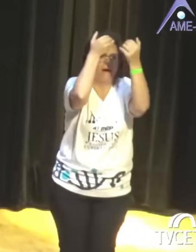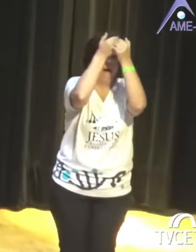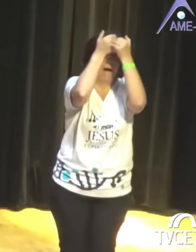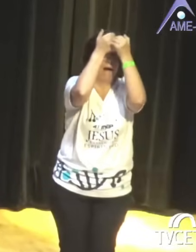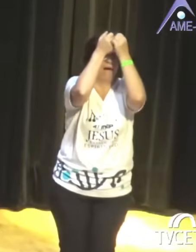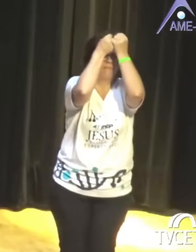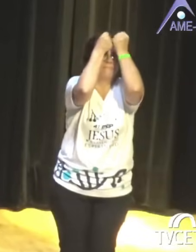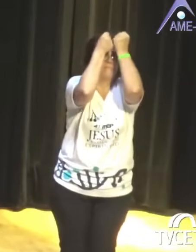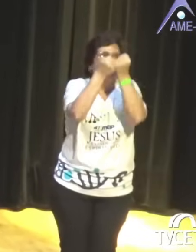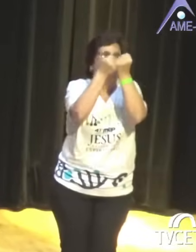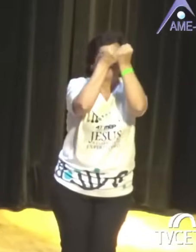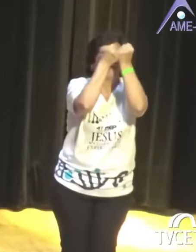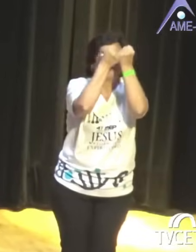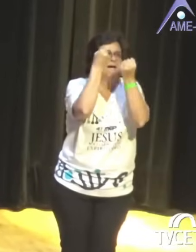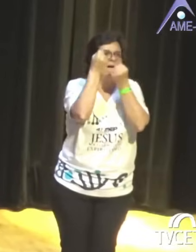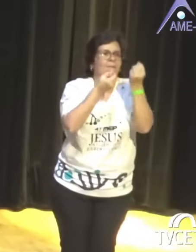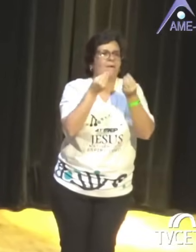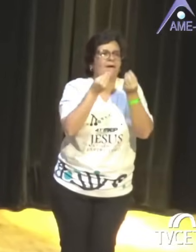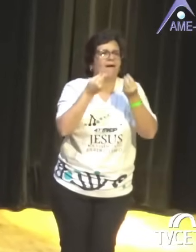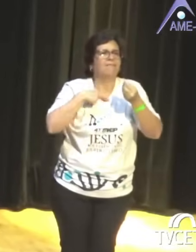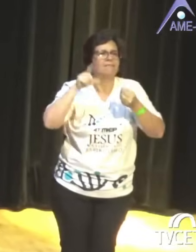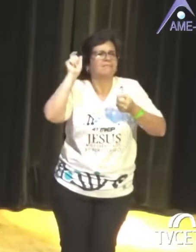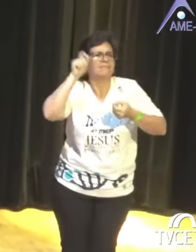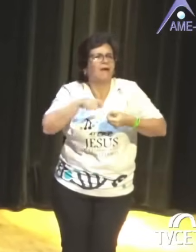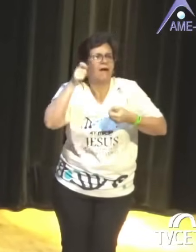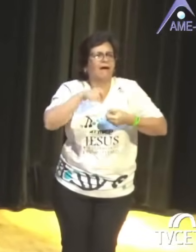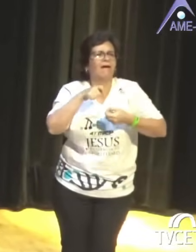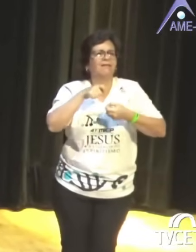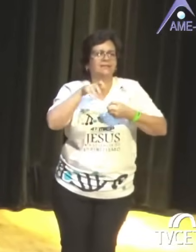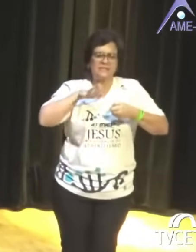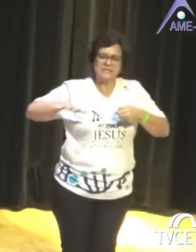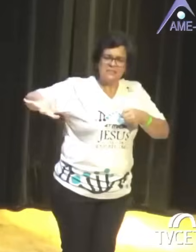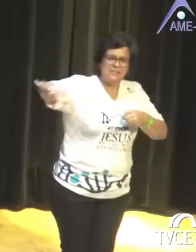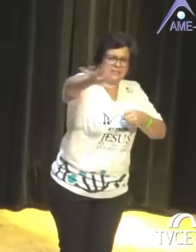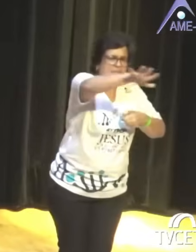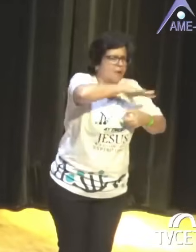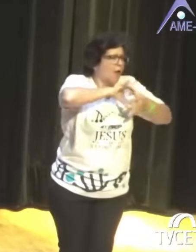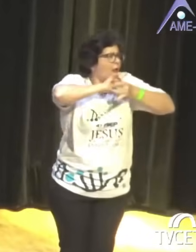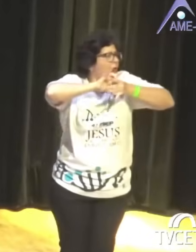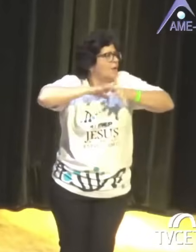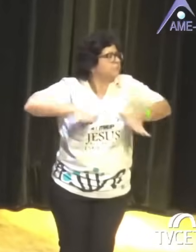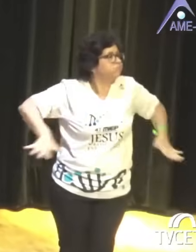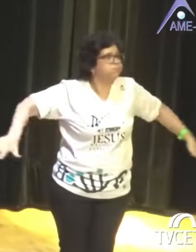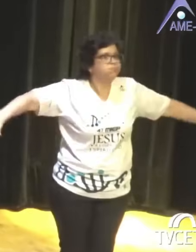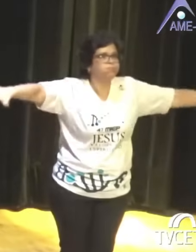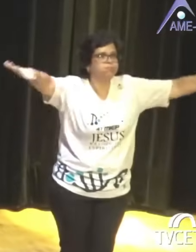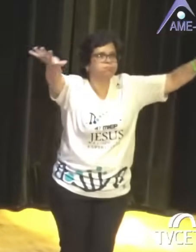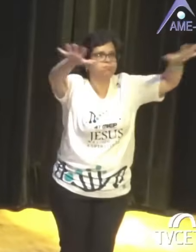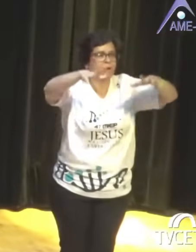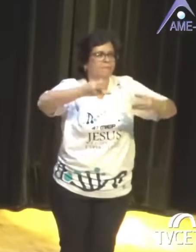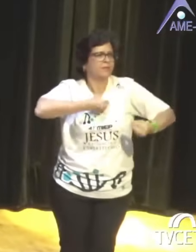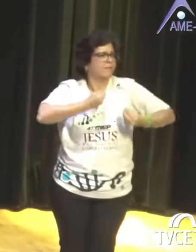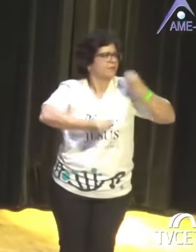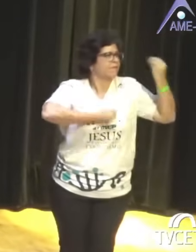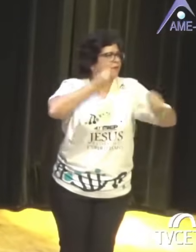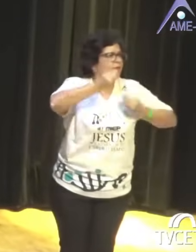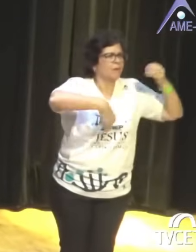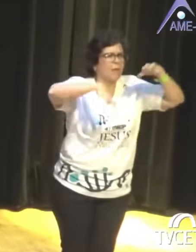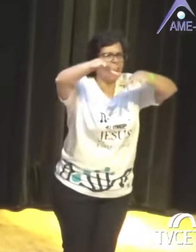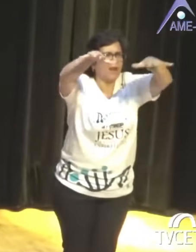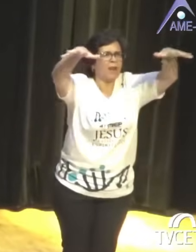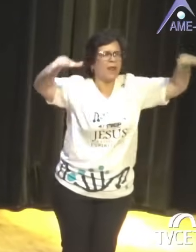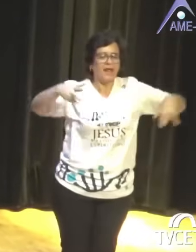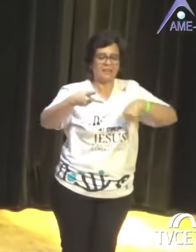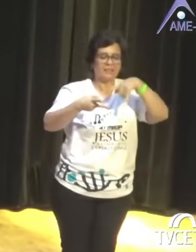demais ter que lidar com um espaço que é infinitamente habitado E com